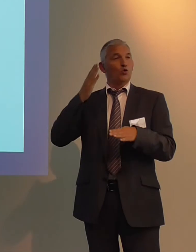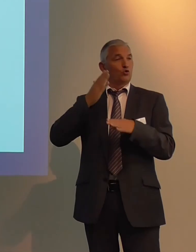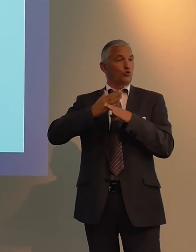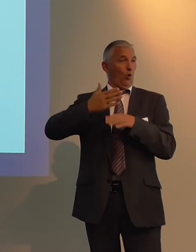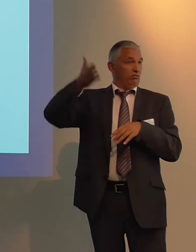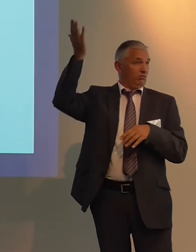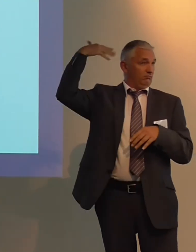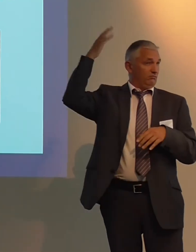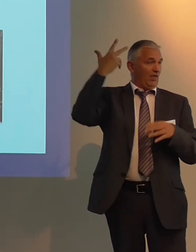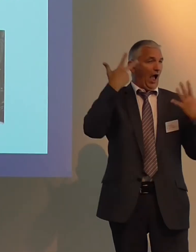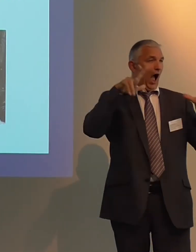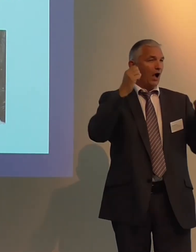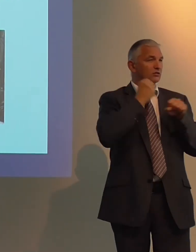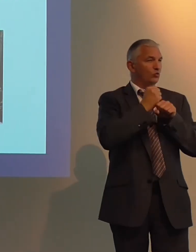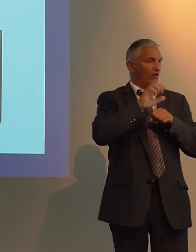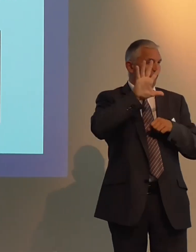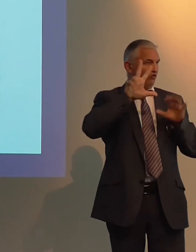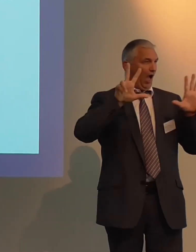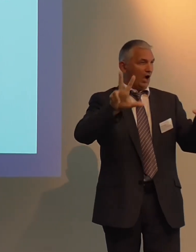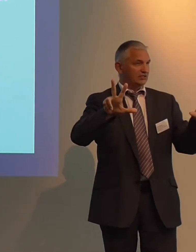Ja, schon damals,